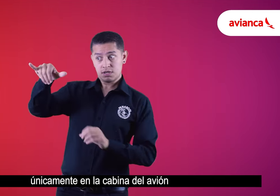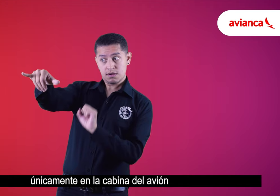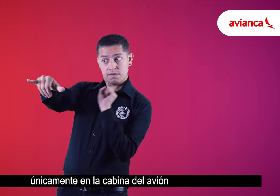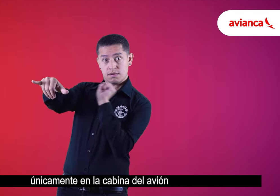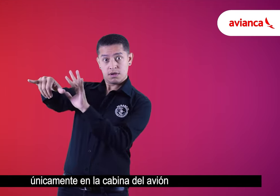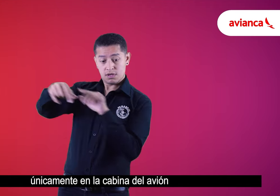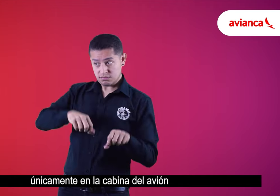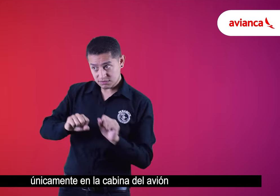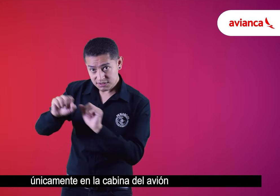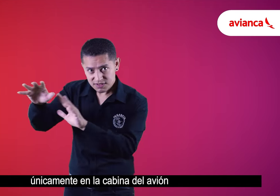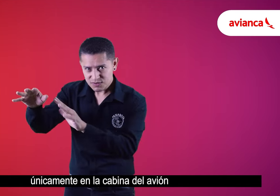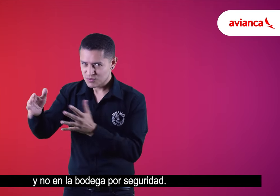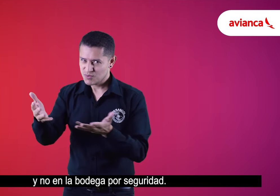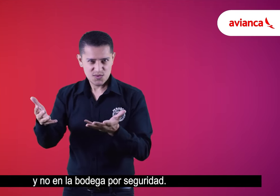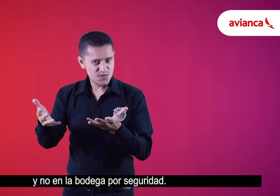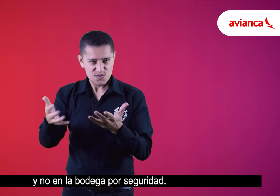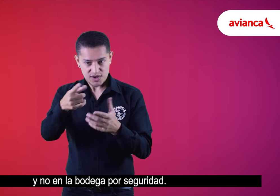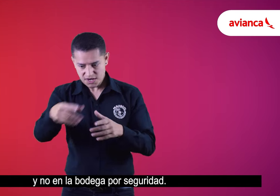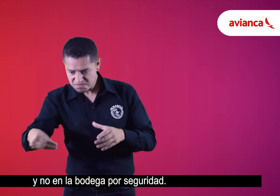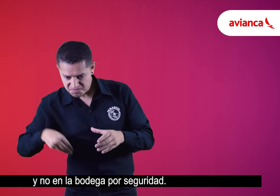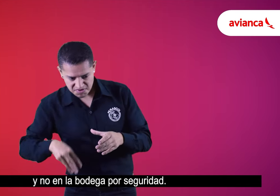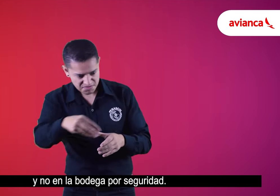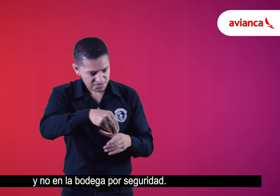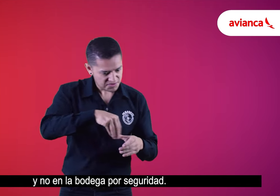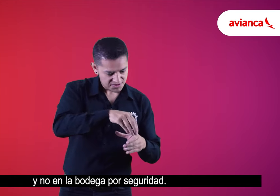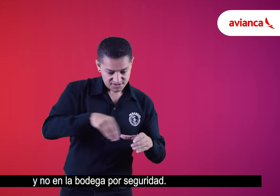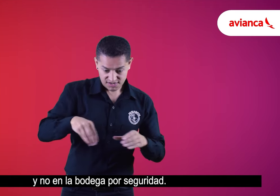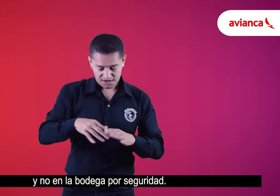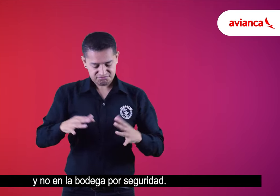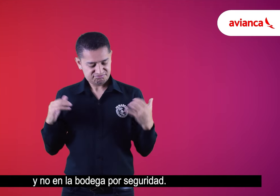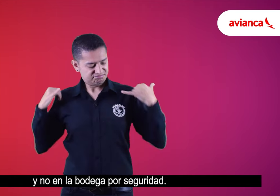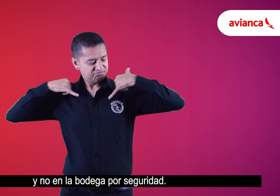del avión y no en la bodega, por seguridad.